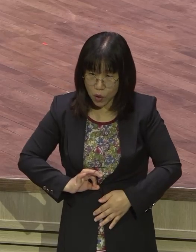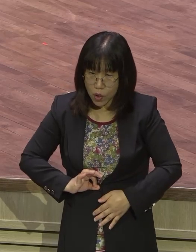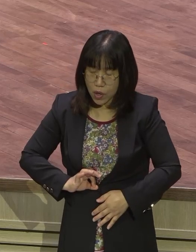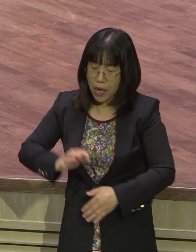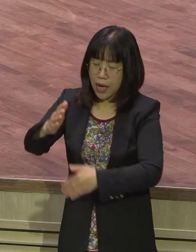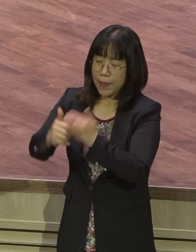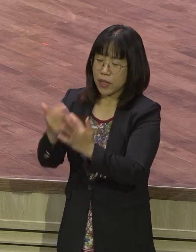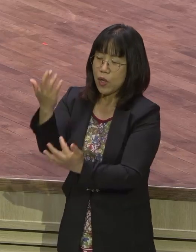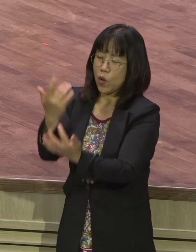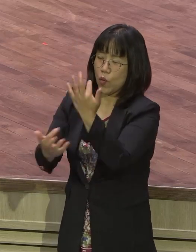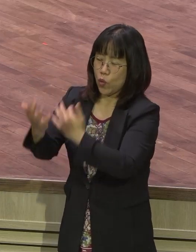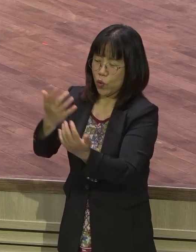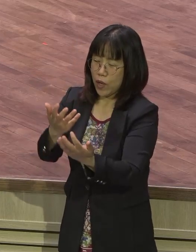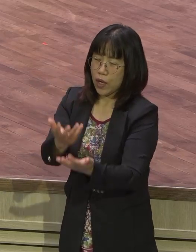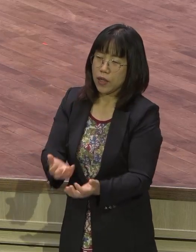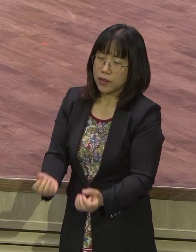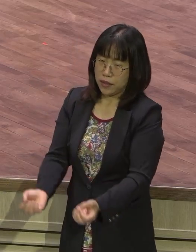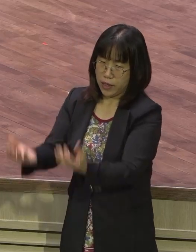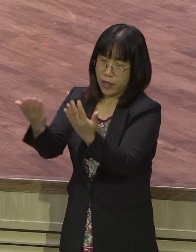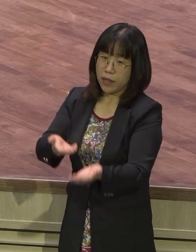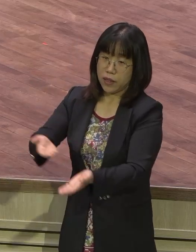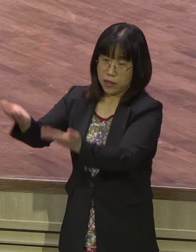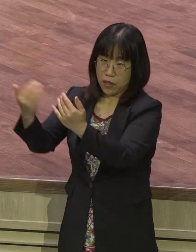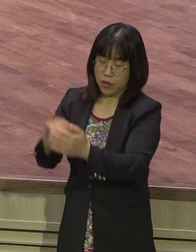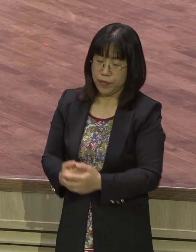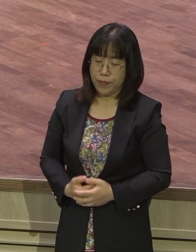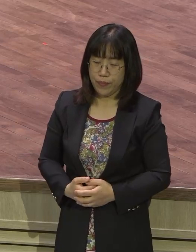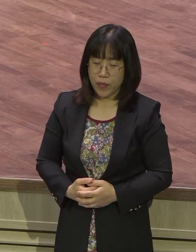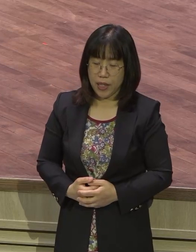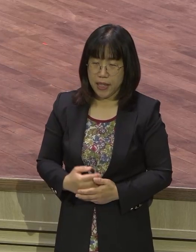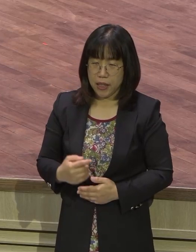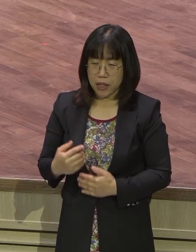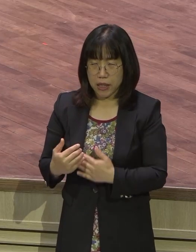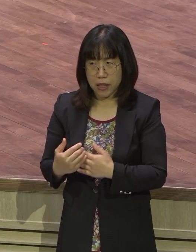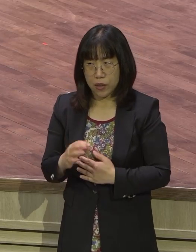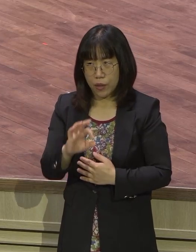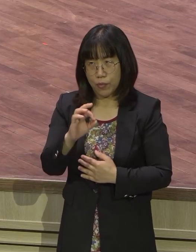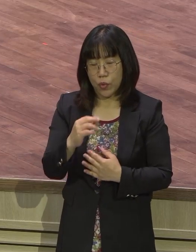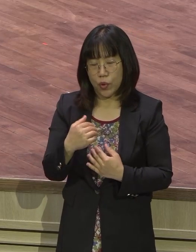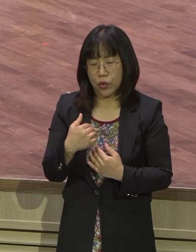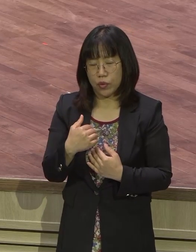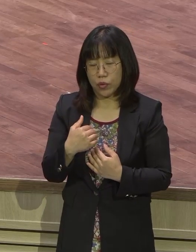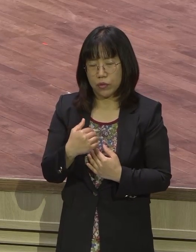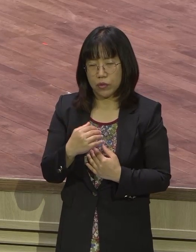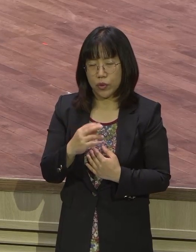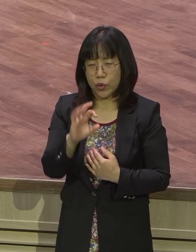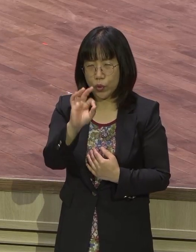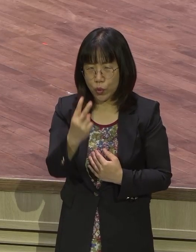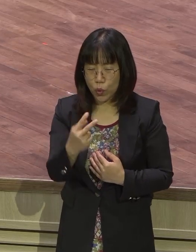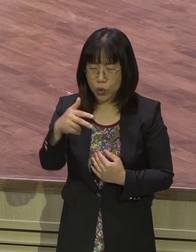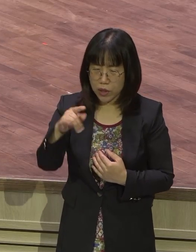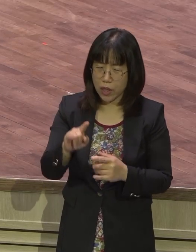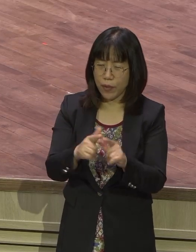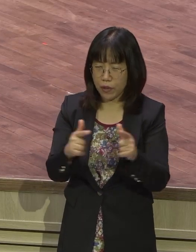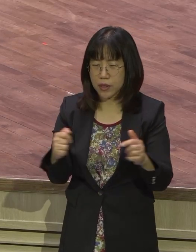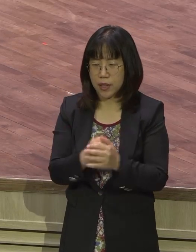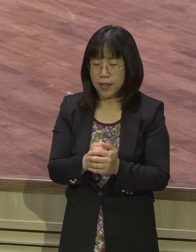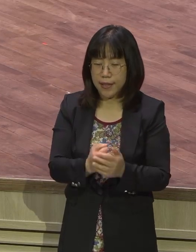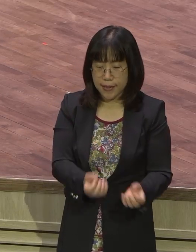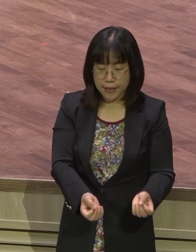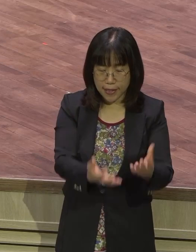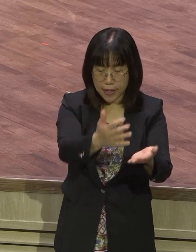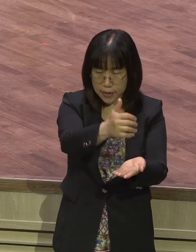화재로 드렸습니다 그 외에 가슴은요 요재로 우편 뒤따리는 거재로 드린 뒤 제사장의 몫이